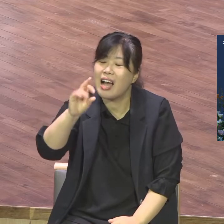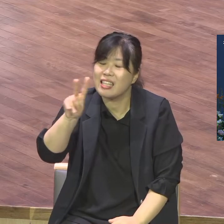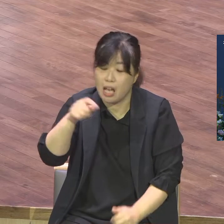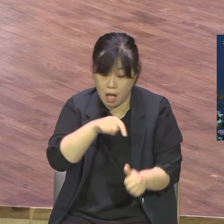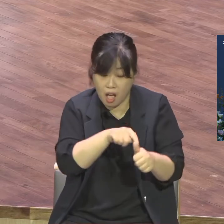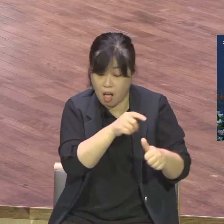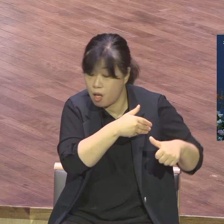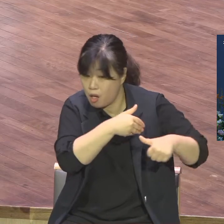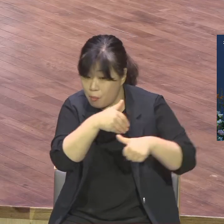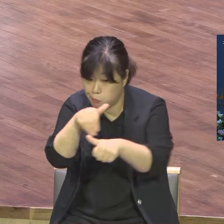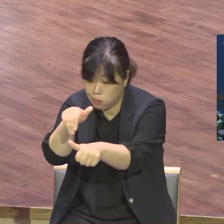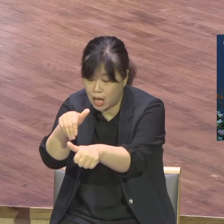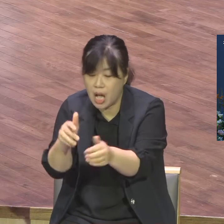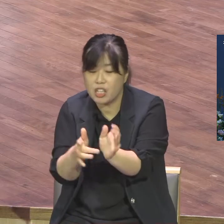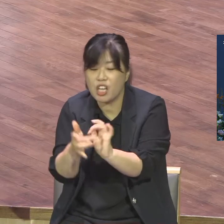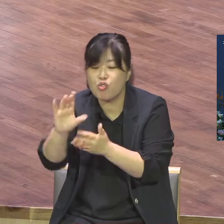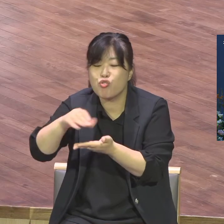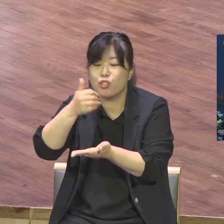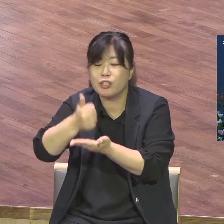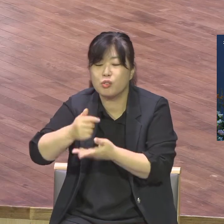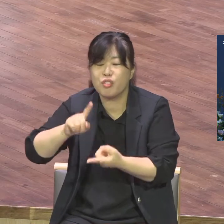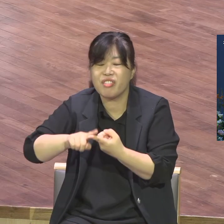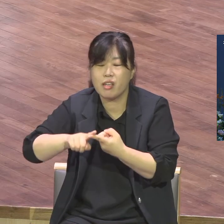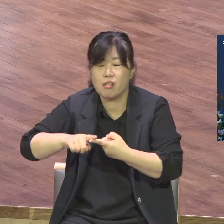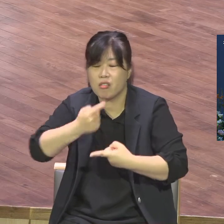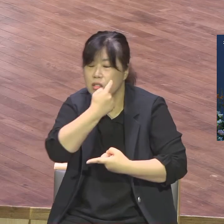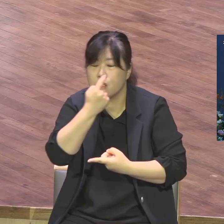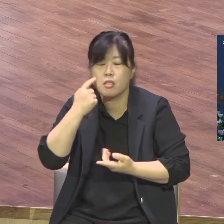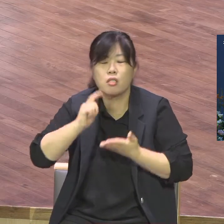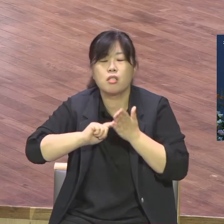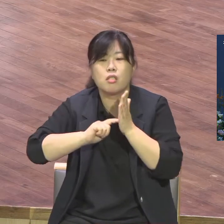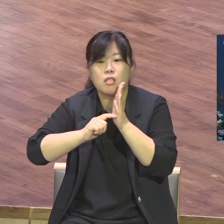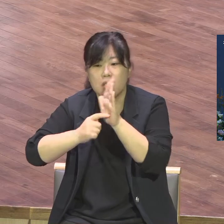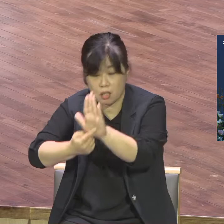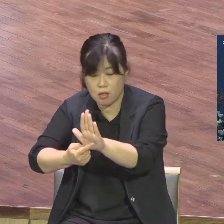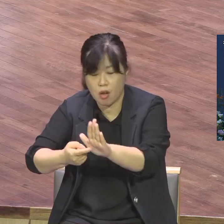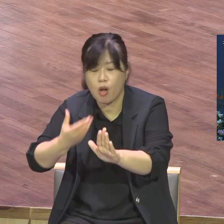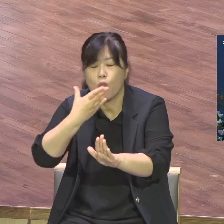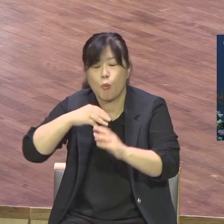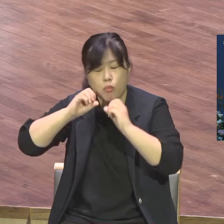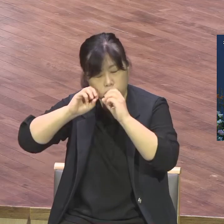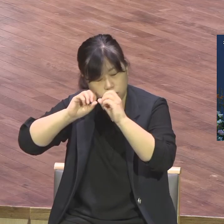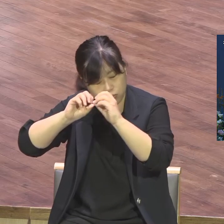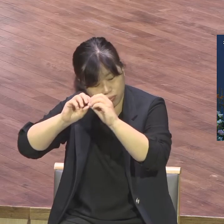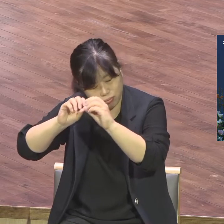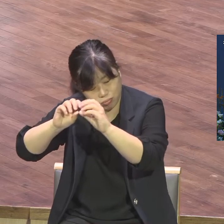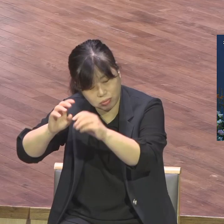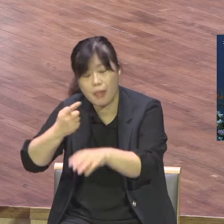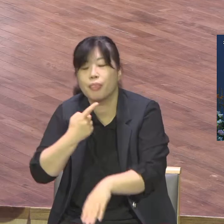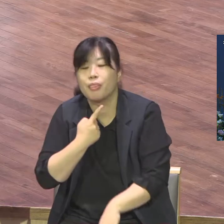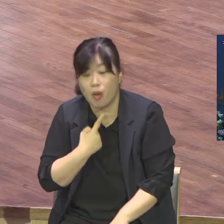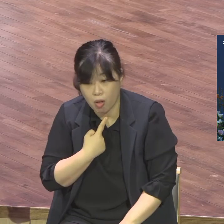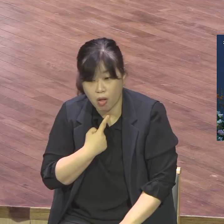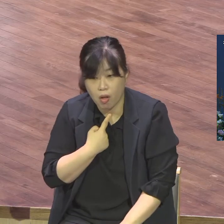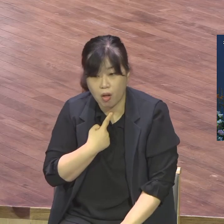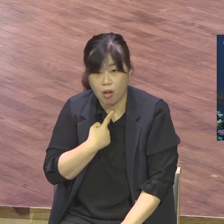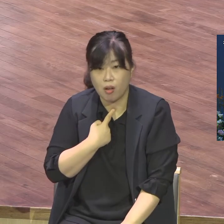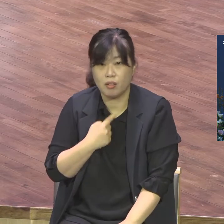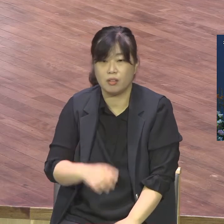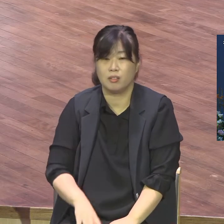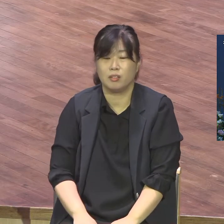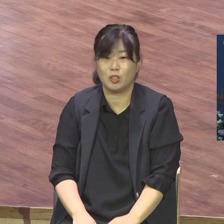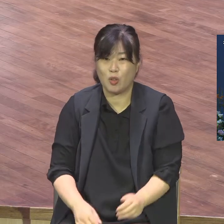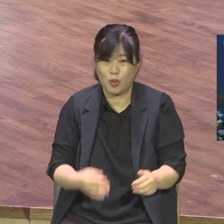증언하면서 놀라운 열매를 맺는 내용이 나와요. 이 평신도 통해서 소위 말 성경